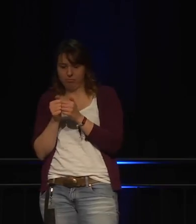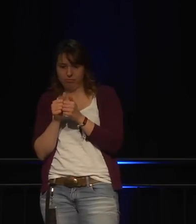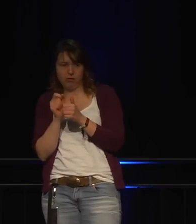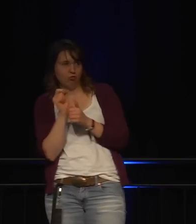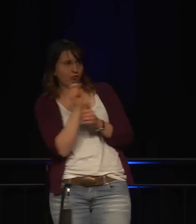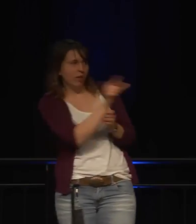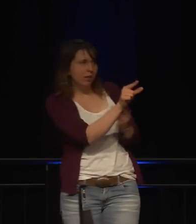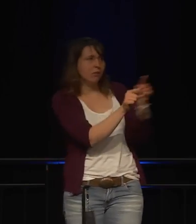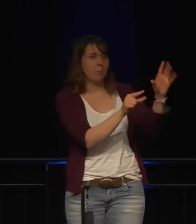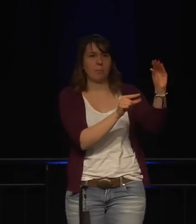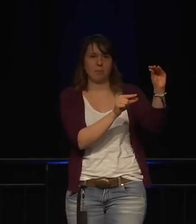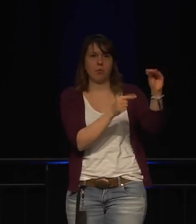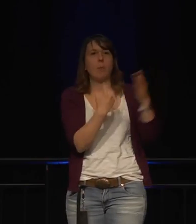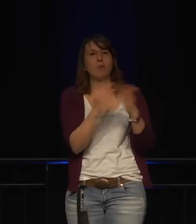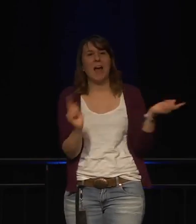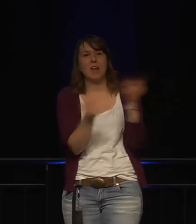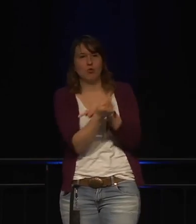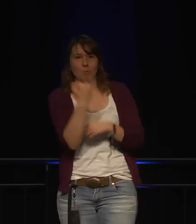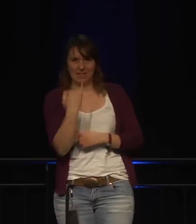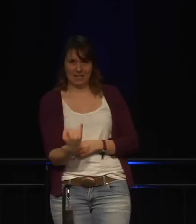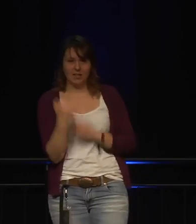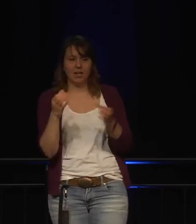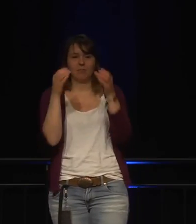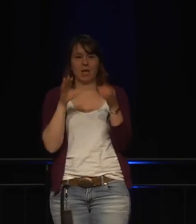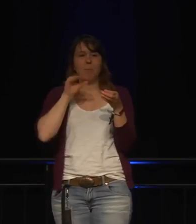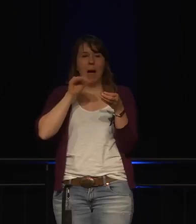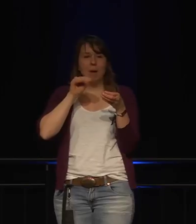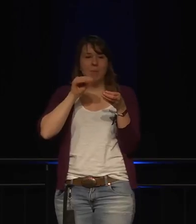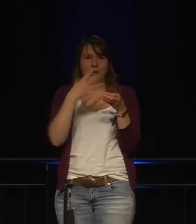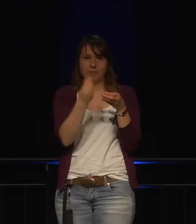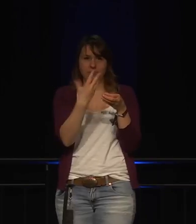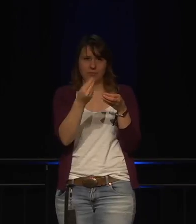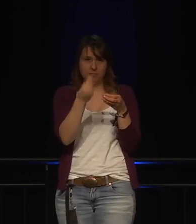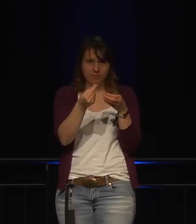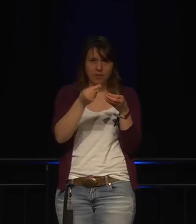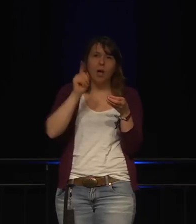decir mensajes. O como niño puedes grabar mensajes y mandarlos a tu mamá o a tu papá.